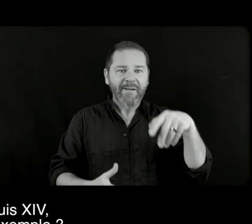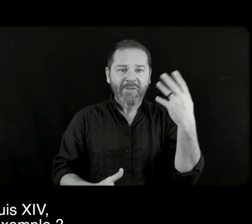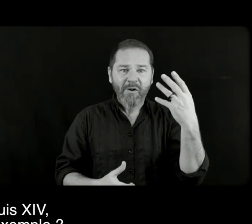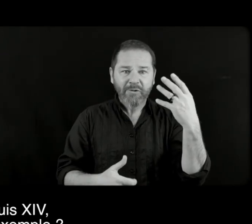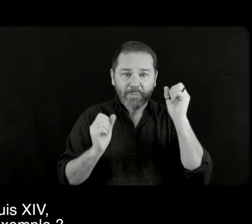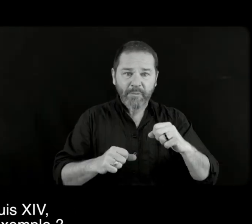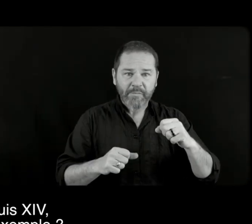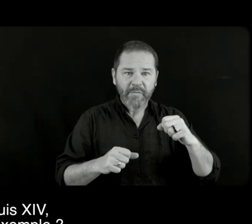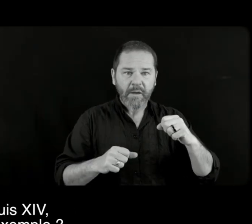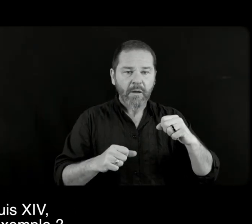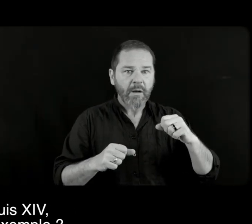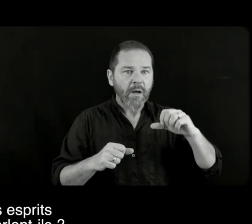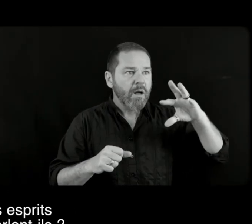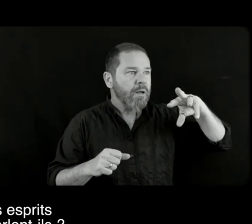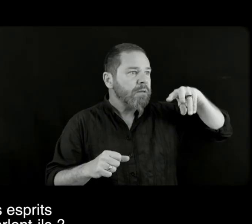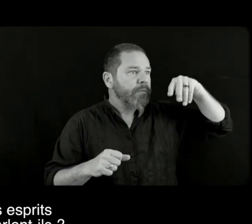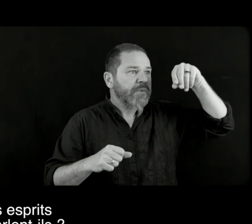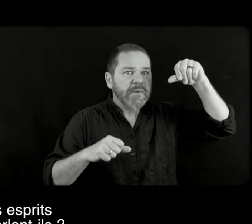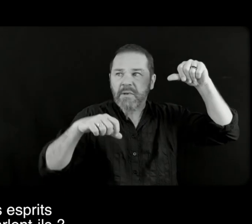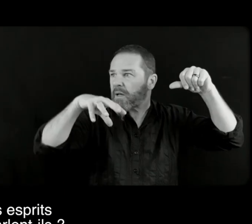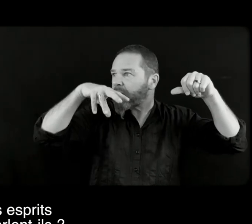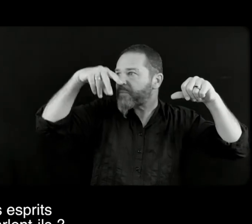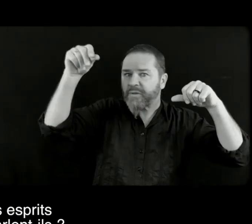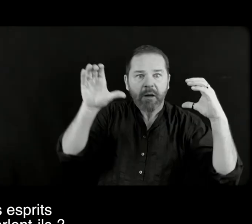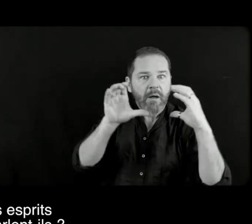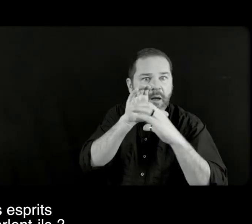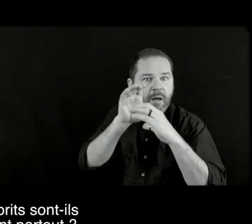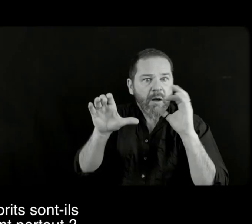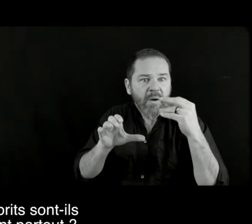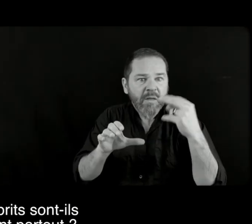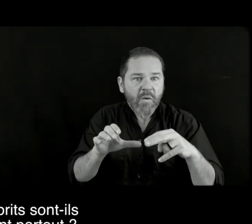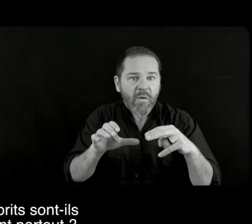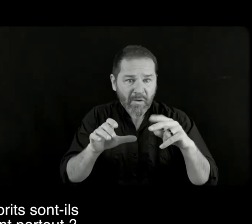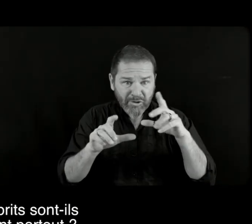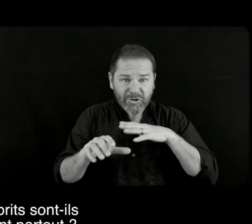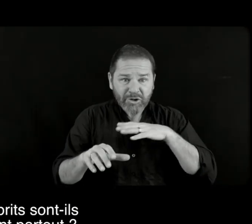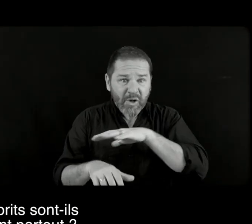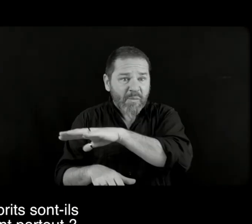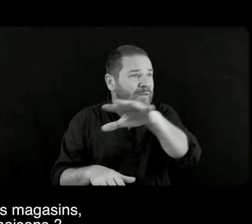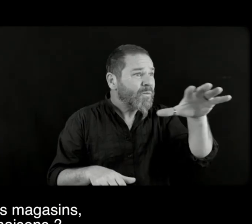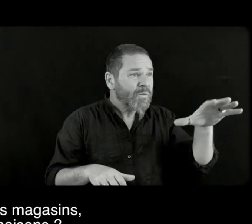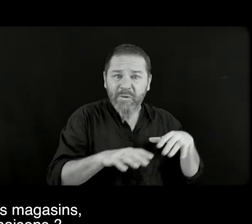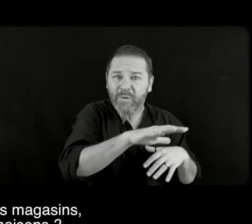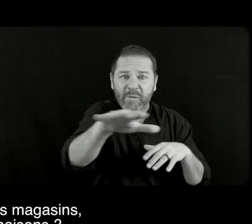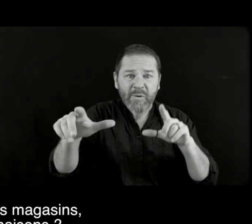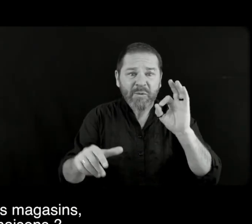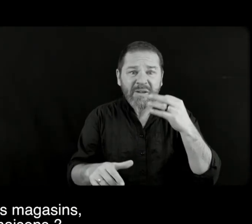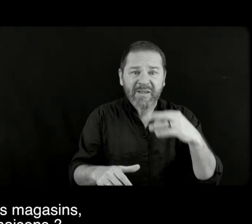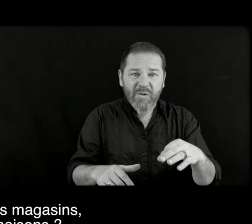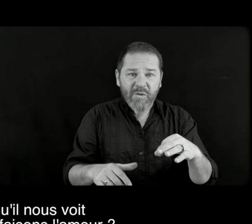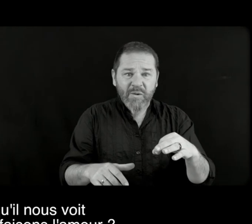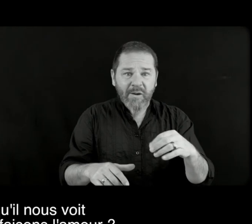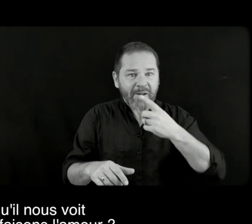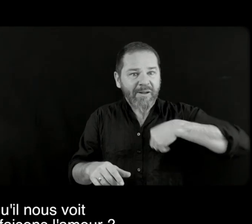XIV par exemple? Les esprits se parlent-ils? Les esprits sont-ils vraiment partout, dans les magasins, les